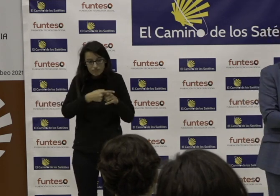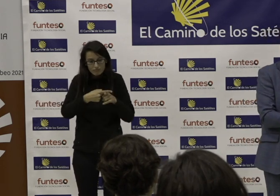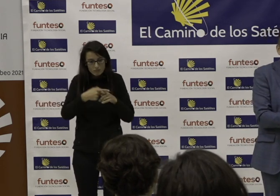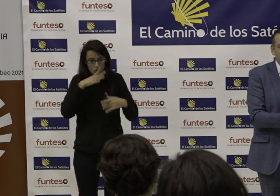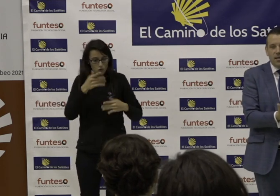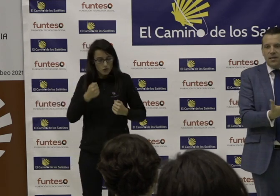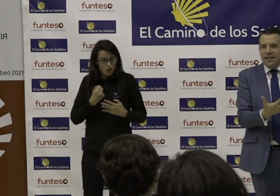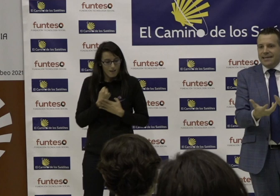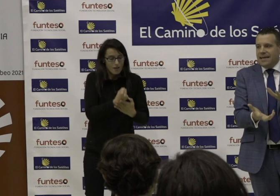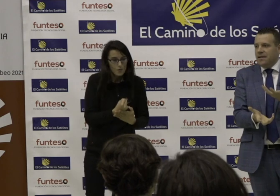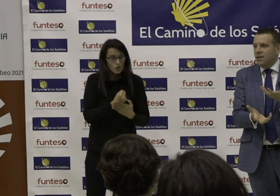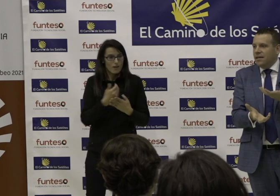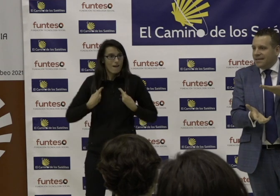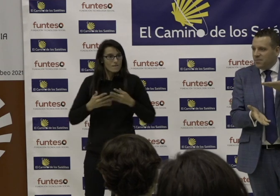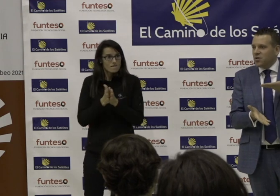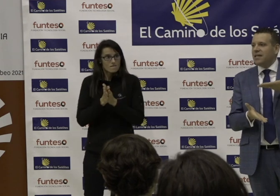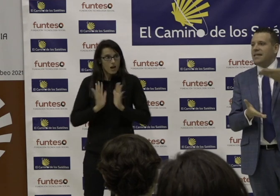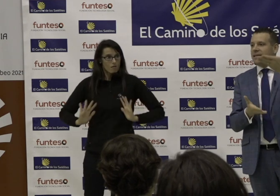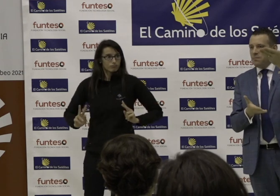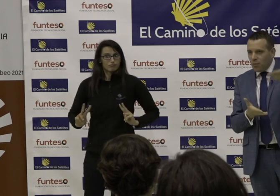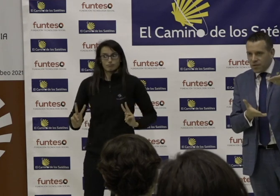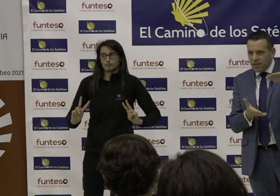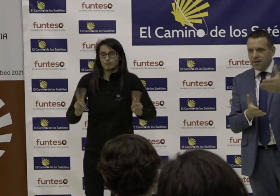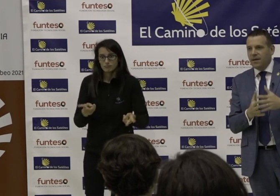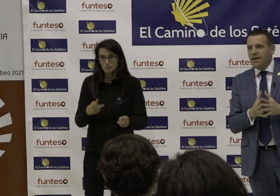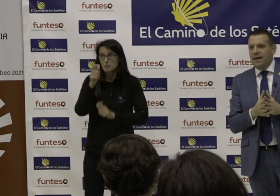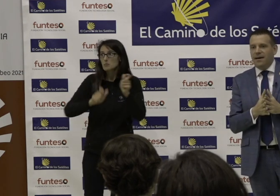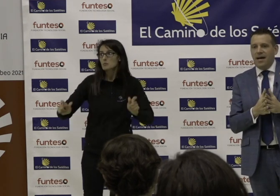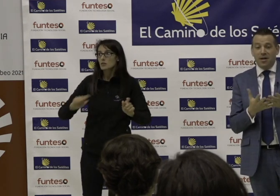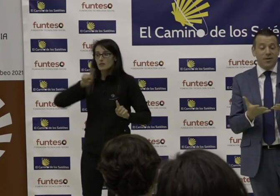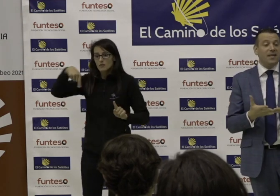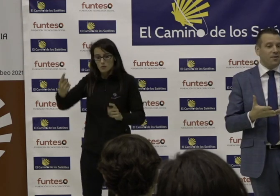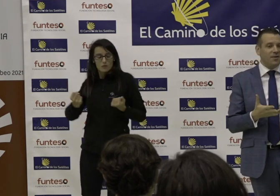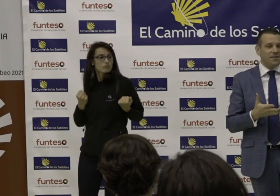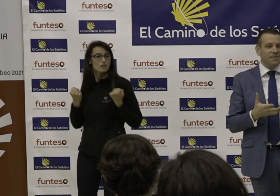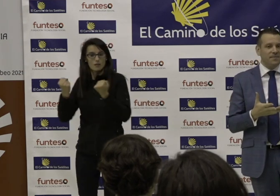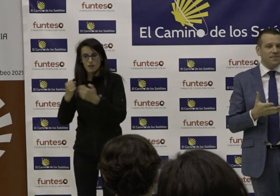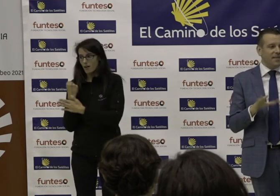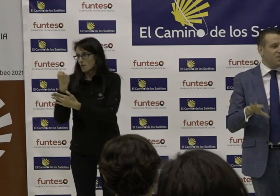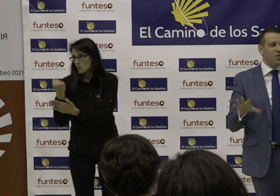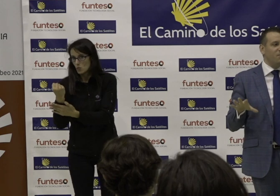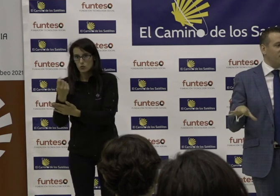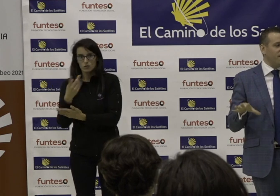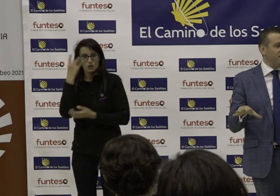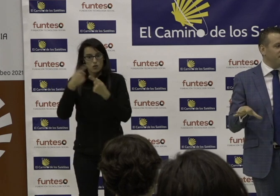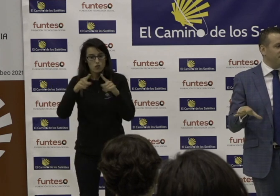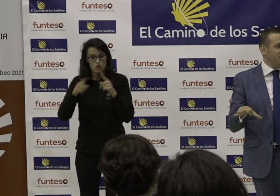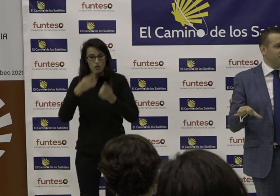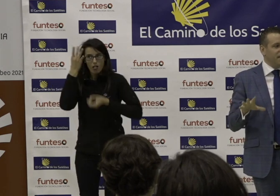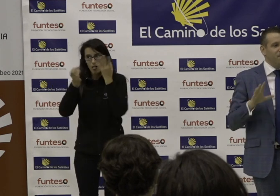estas personas y que sean esas personas las que impulsen a mayores acciones. Y eso lo tenemos